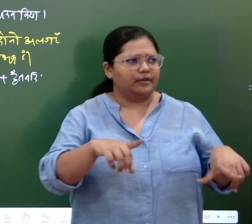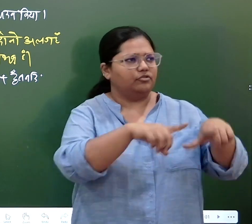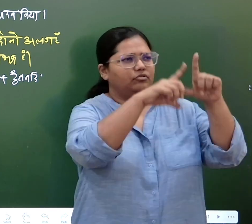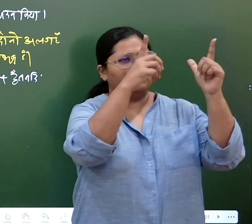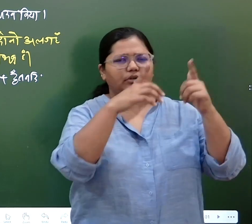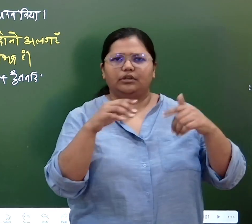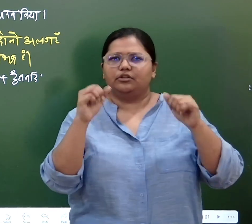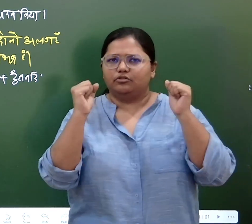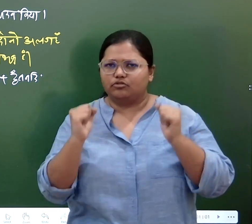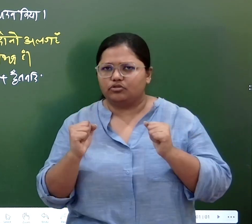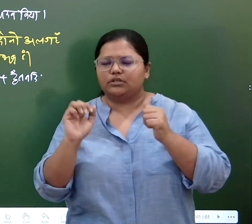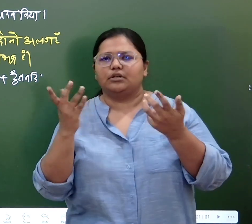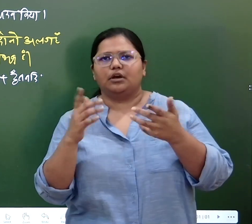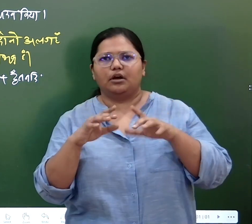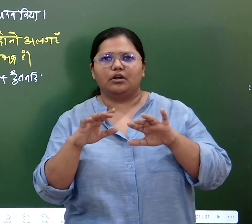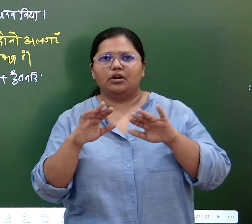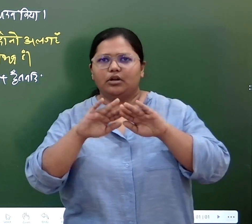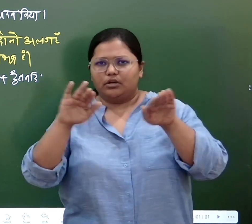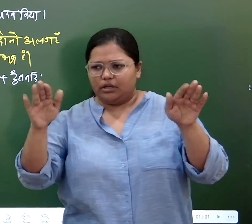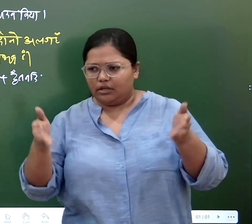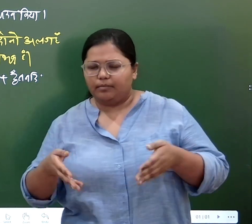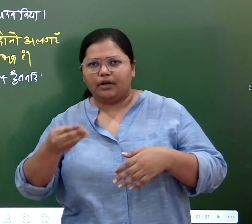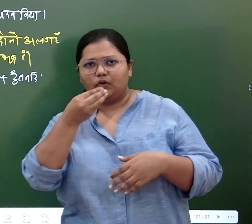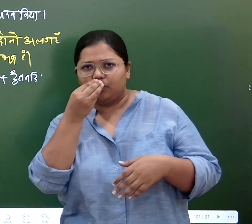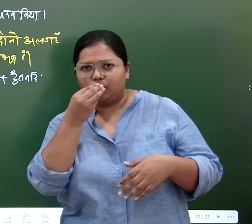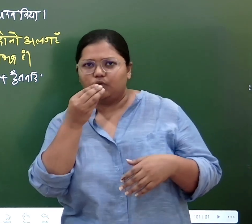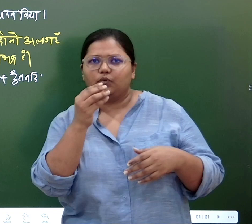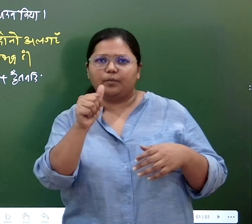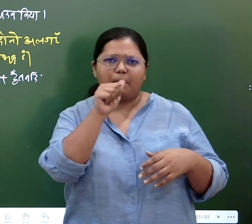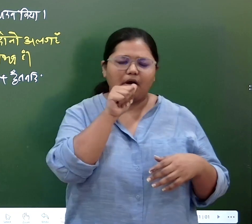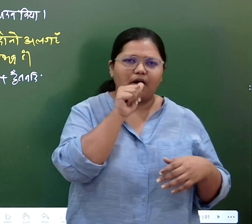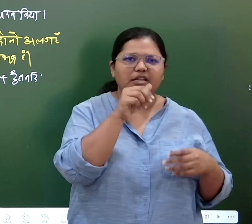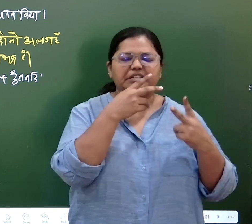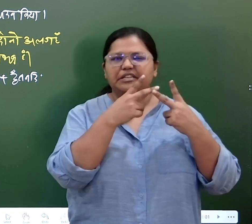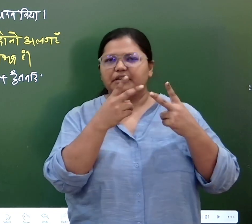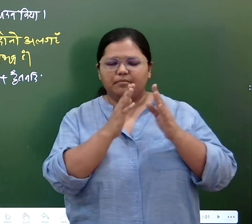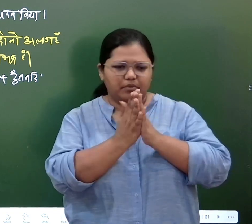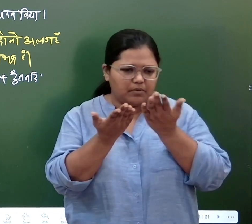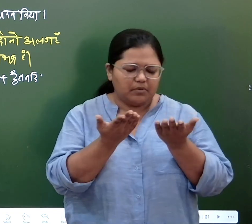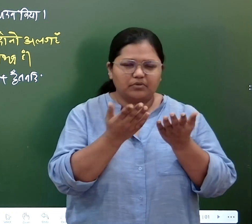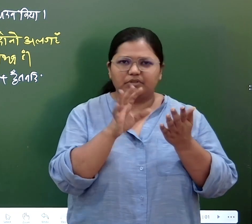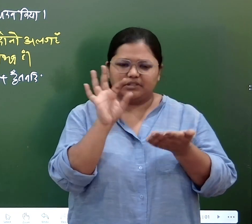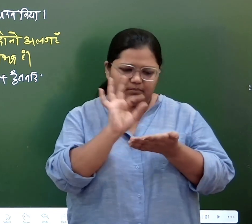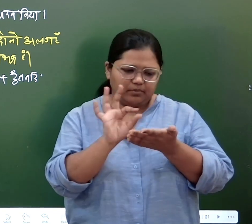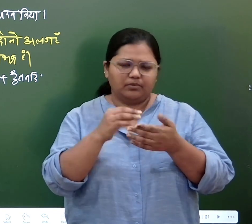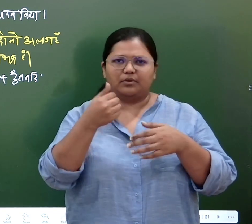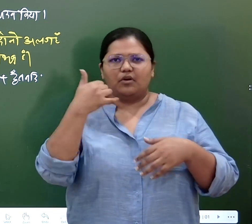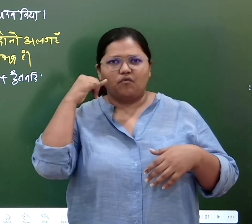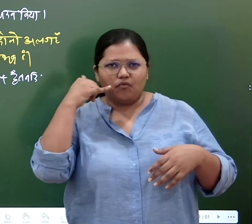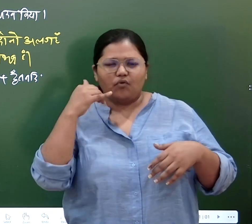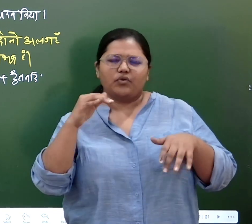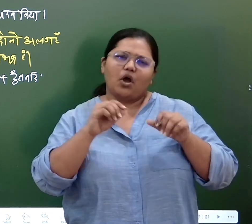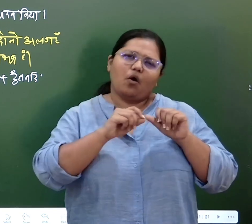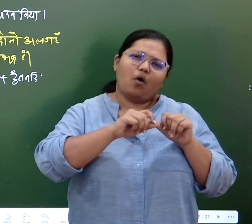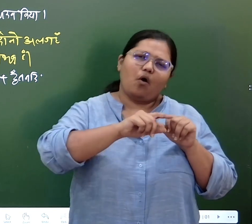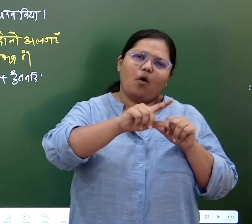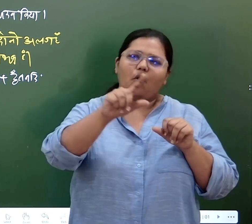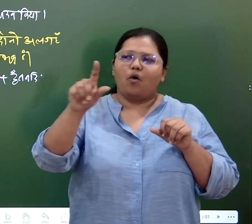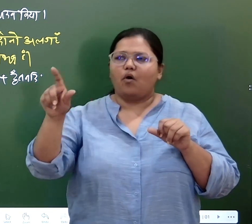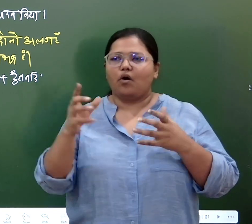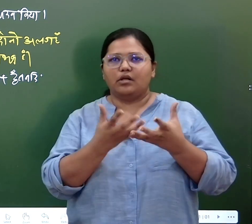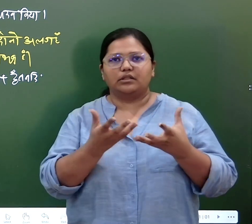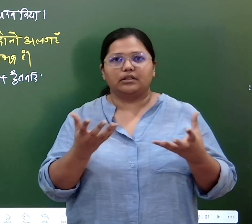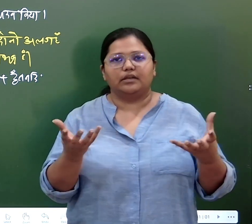और ईश्वर से अलग है, ठीक, लेकिन आत्मा जीव एवं जगत अपना पृथक अस्तित्व